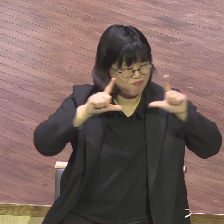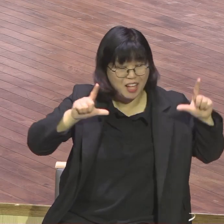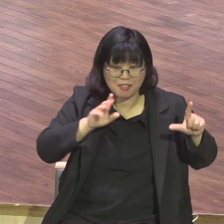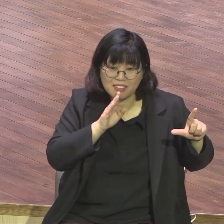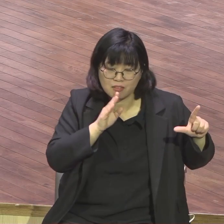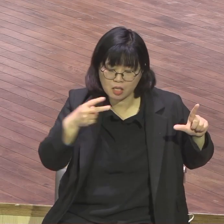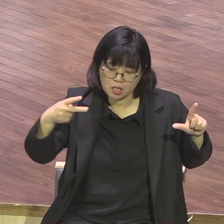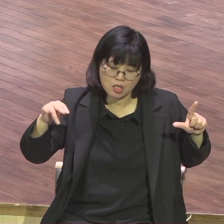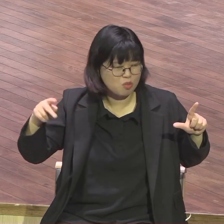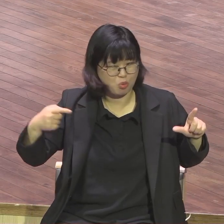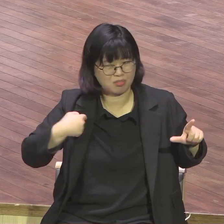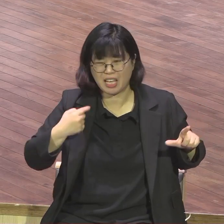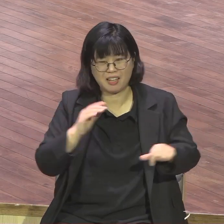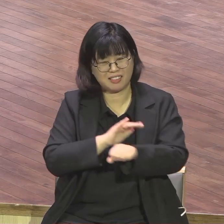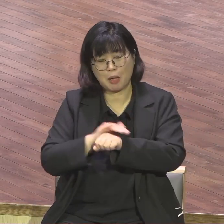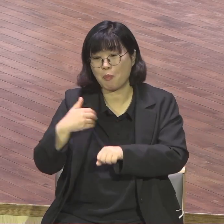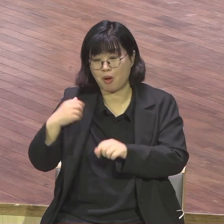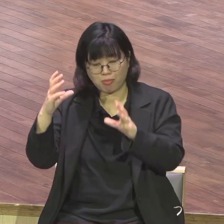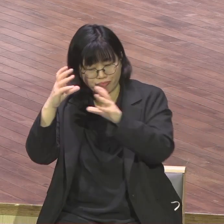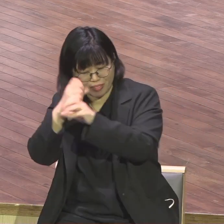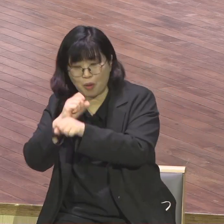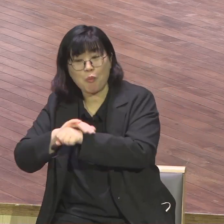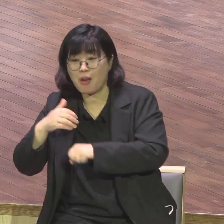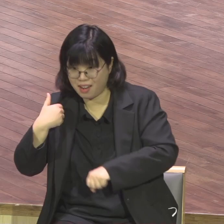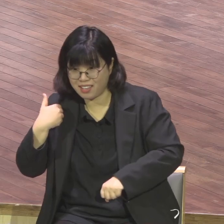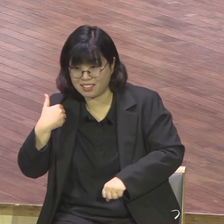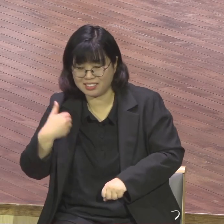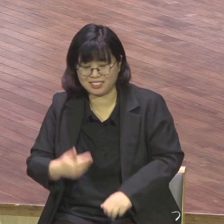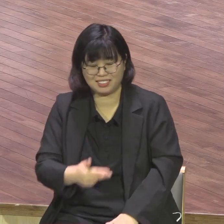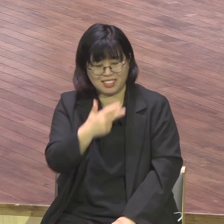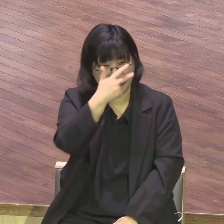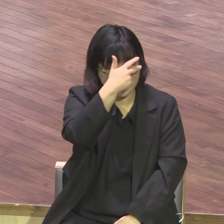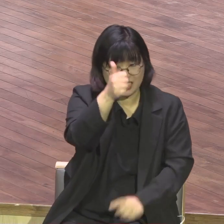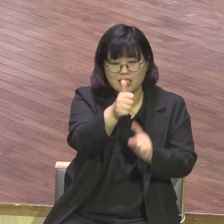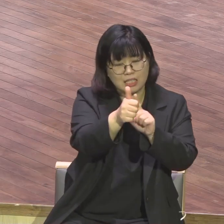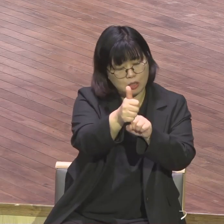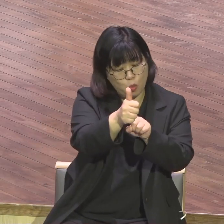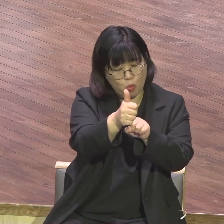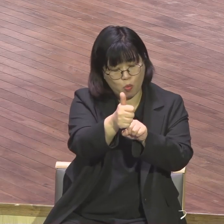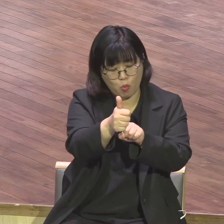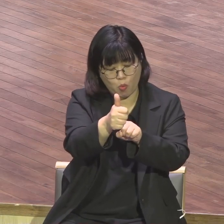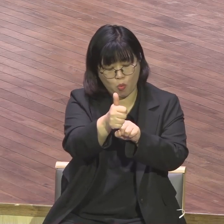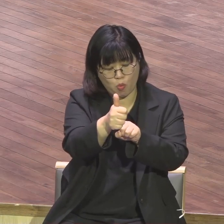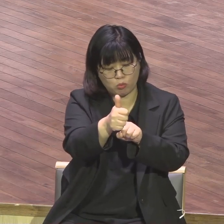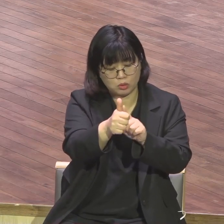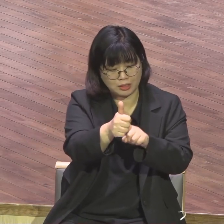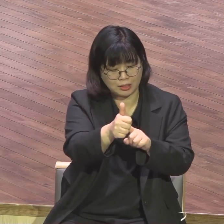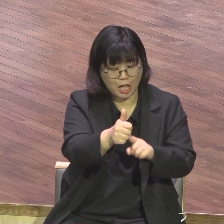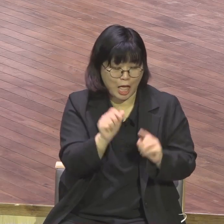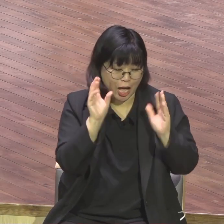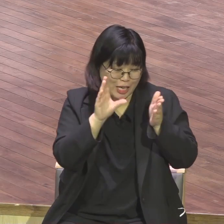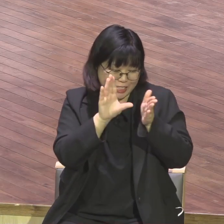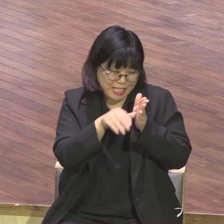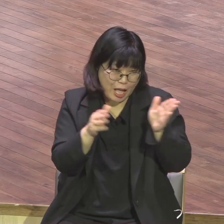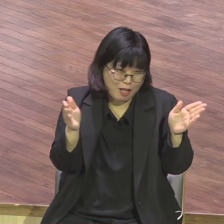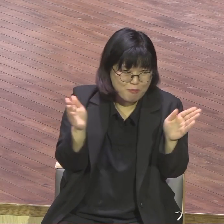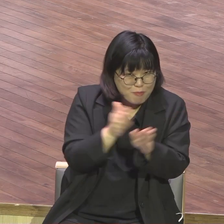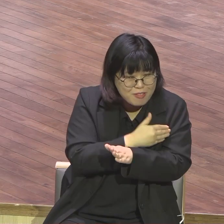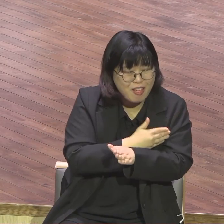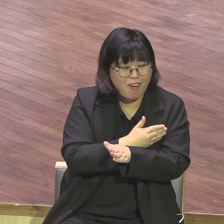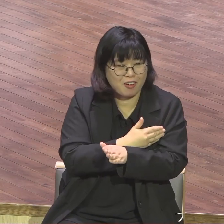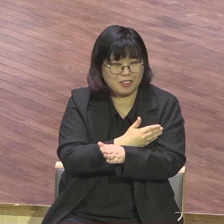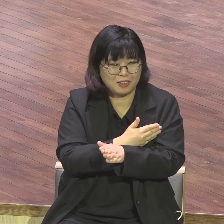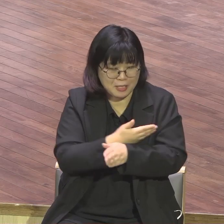디모데는 믿는 가정에 태어나서 어려서부터 성경을 알았어요. 디모데는 영적 배경이